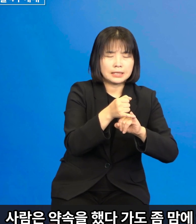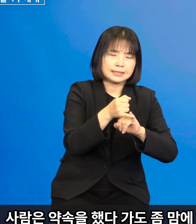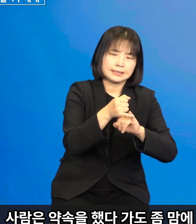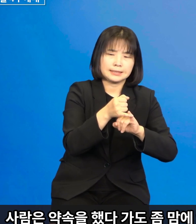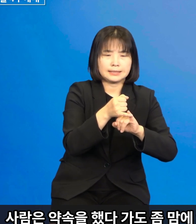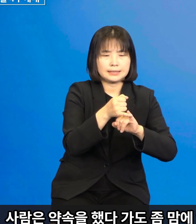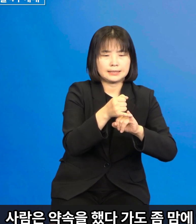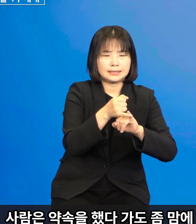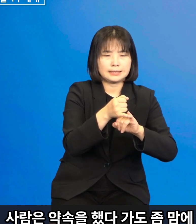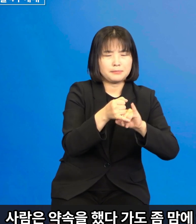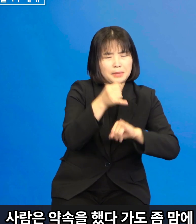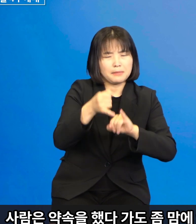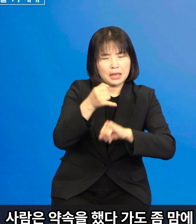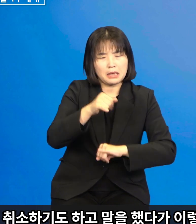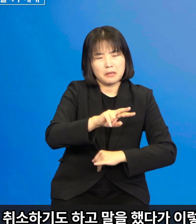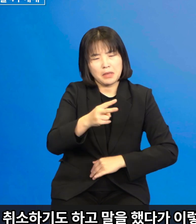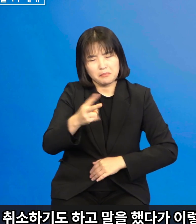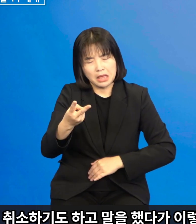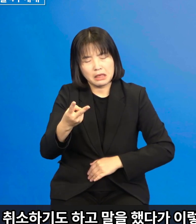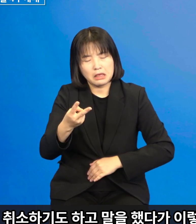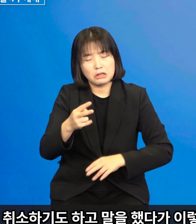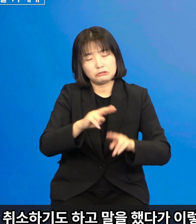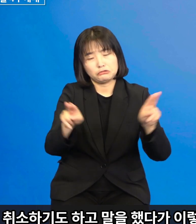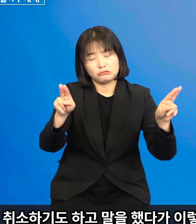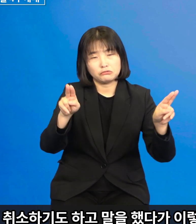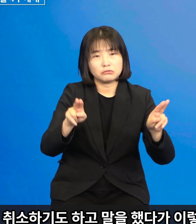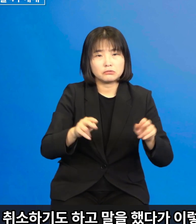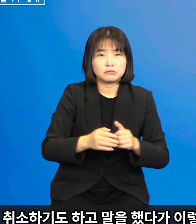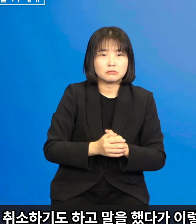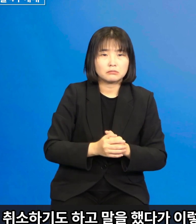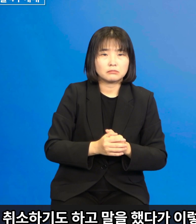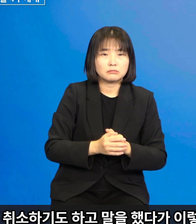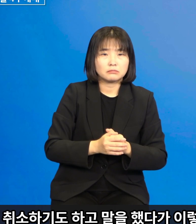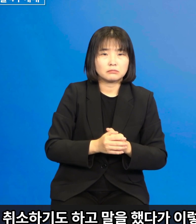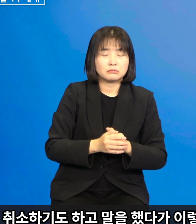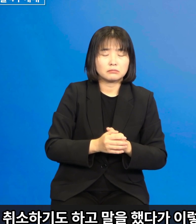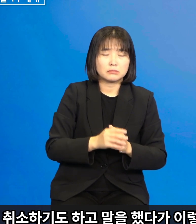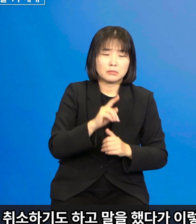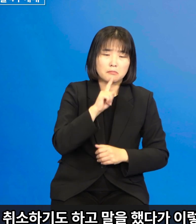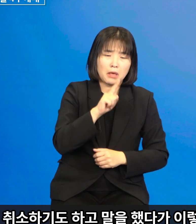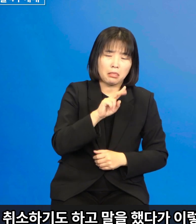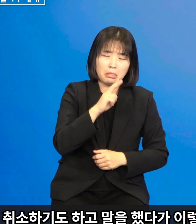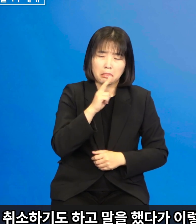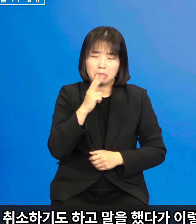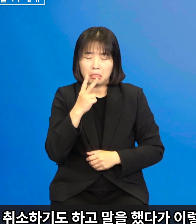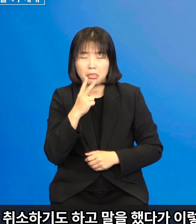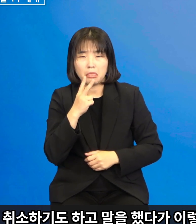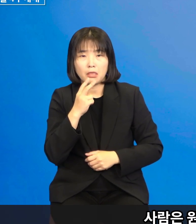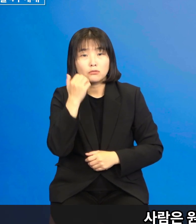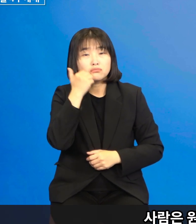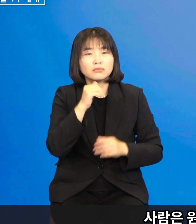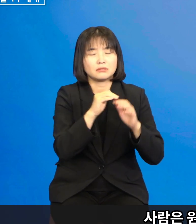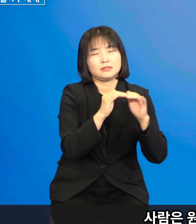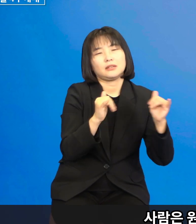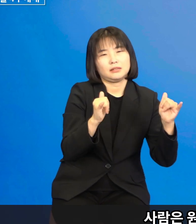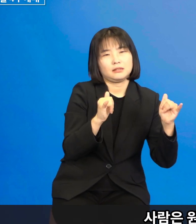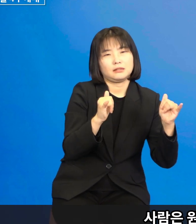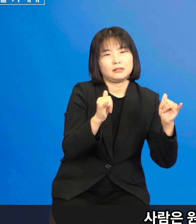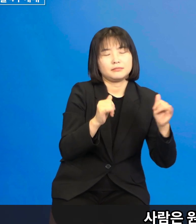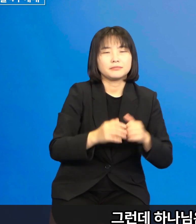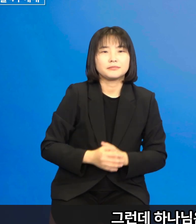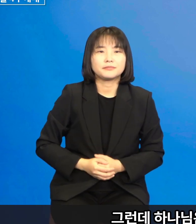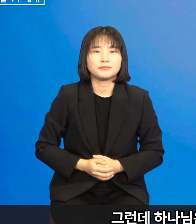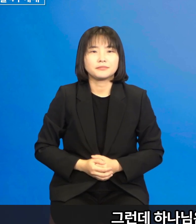들거나 뭐가 틀어지면 바꾸기도 하고 취소하기도 하고 말을 했다가 이렇게 저렇게 바꾸기도 하는 것이 사람이죠. 사람은 원래 그런